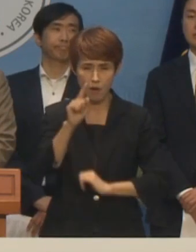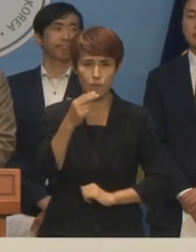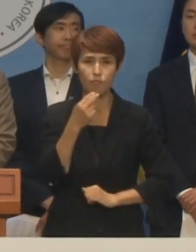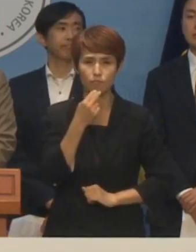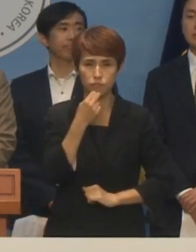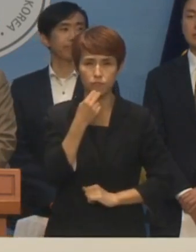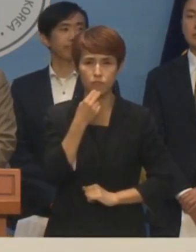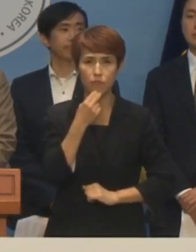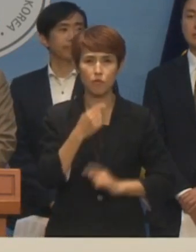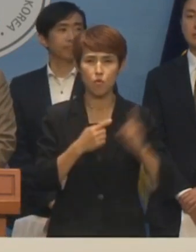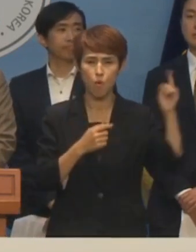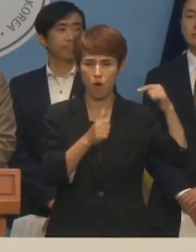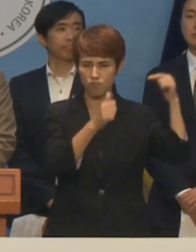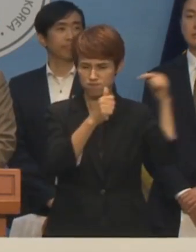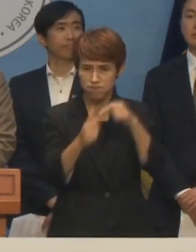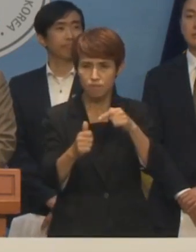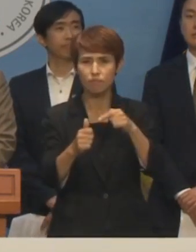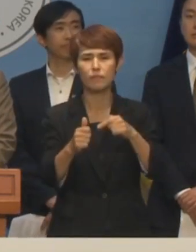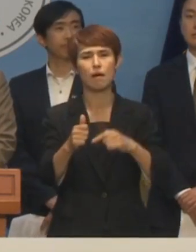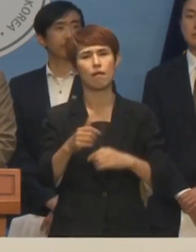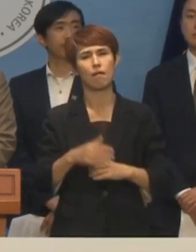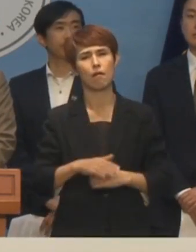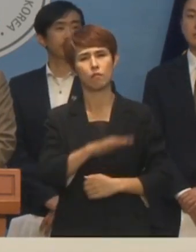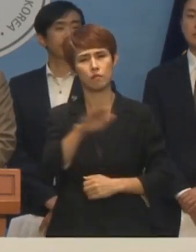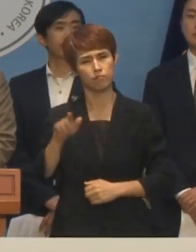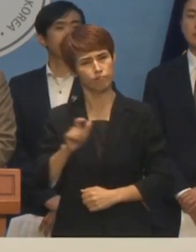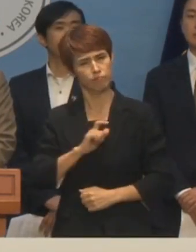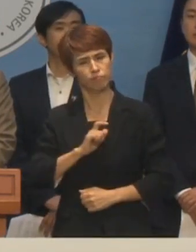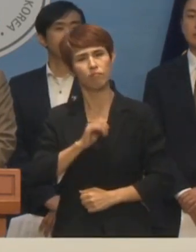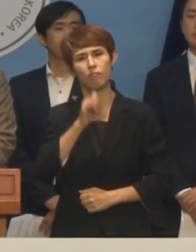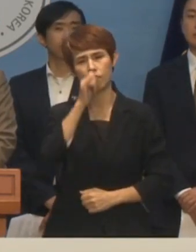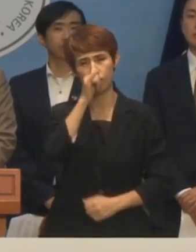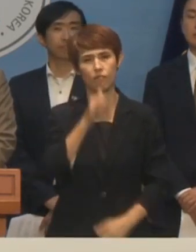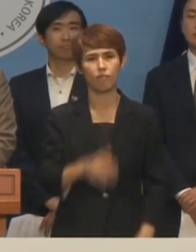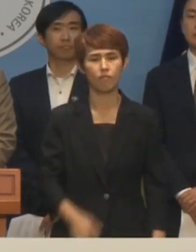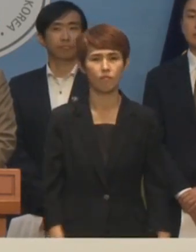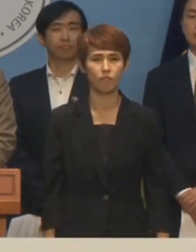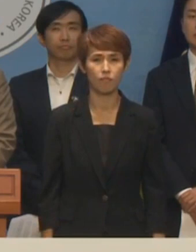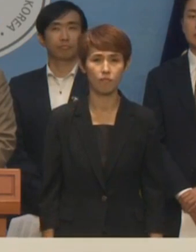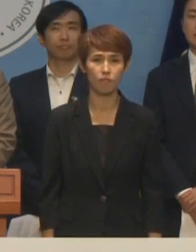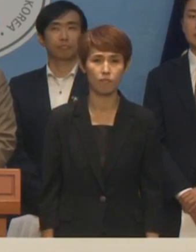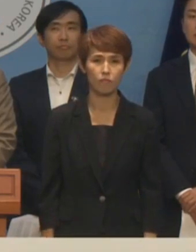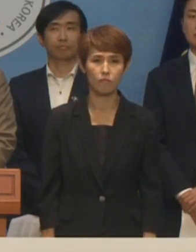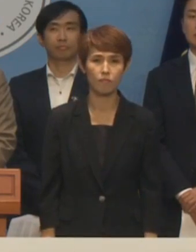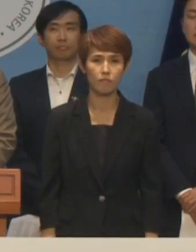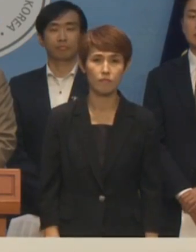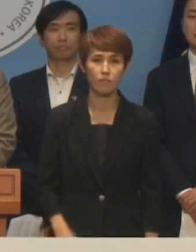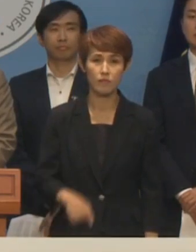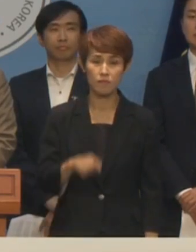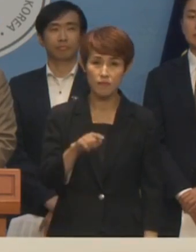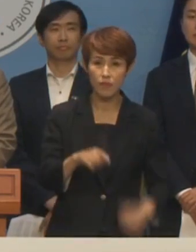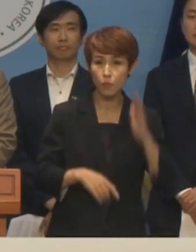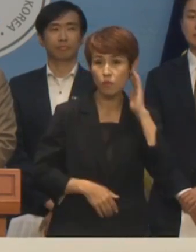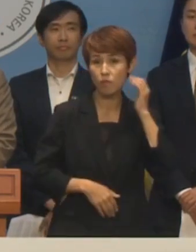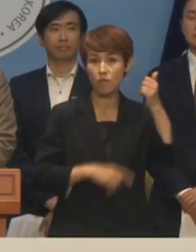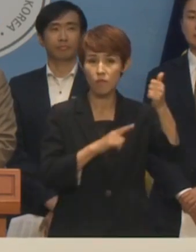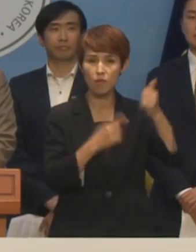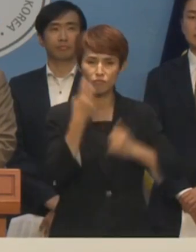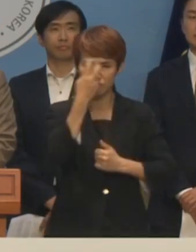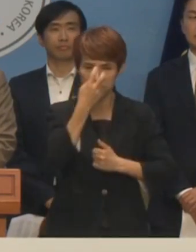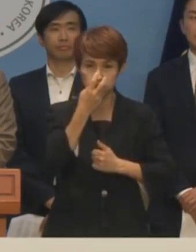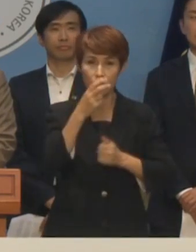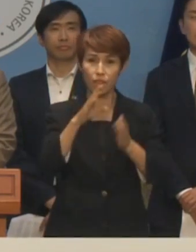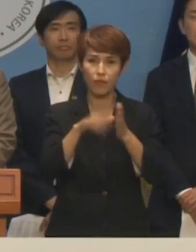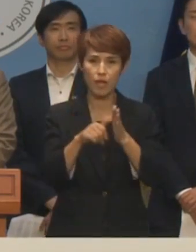무리한 지시 등 우리에겐 아직 많은 질문과 의문이 남아 있습니다. 그러나 우리의 질문에 답해야 할 대통령은 수사 과정에